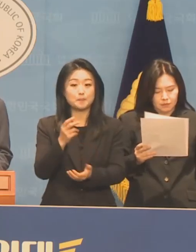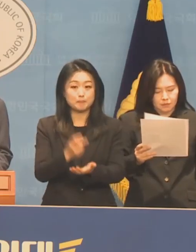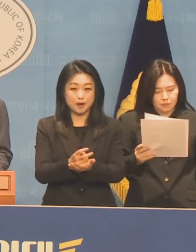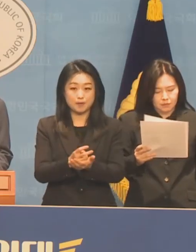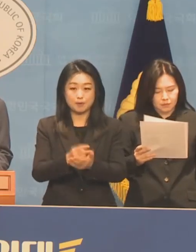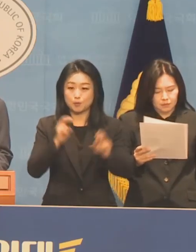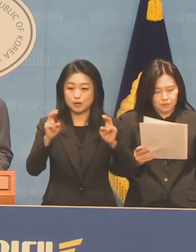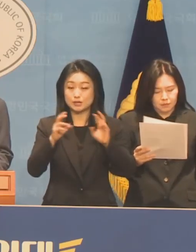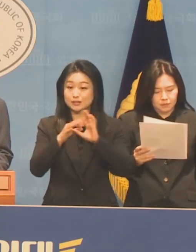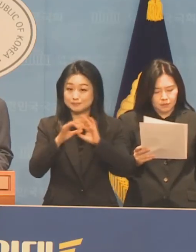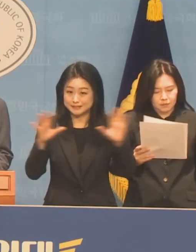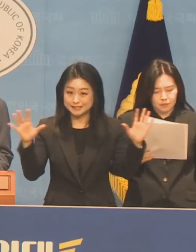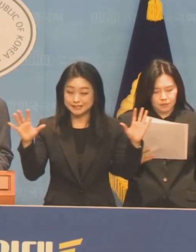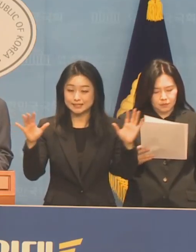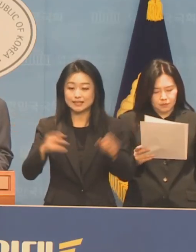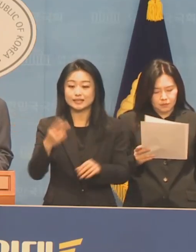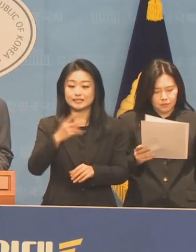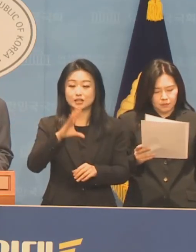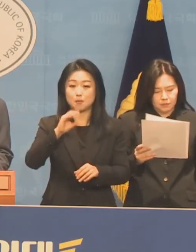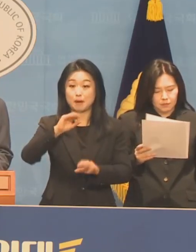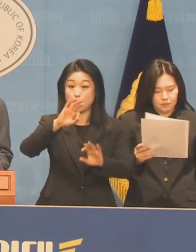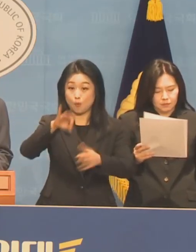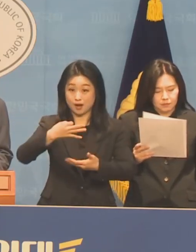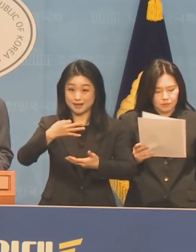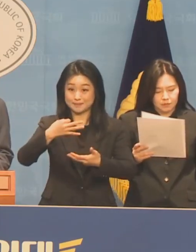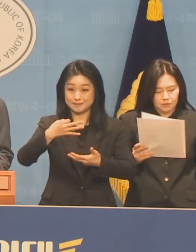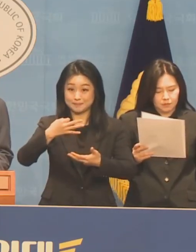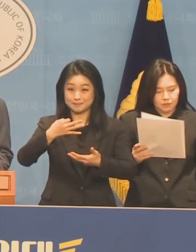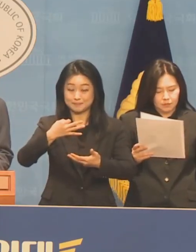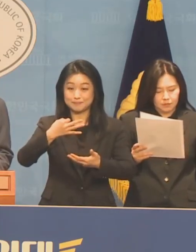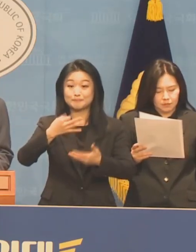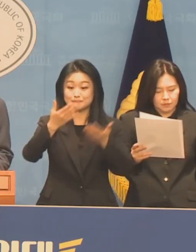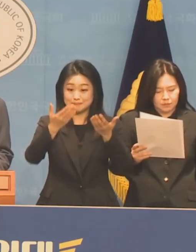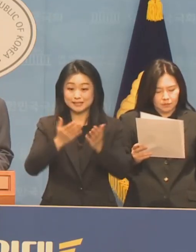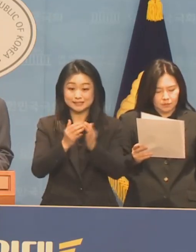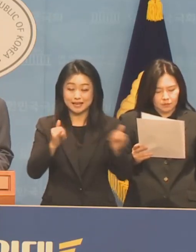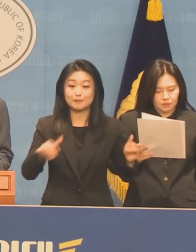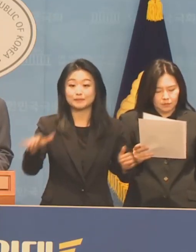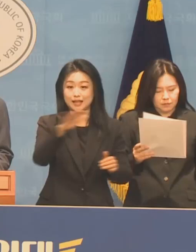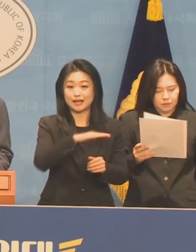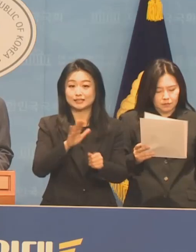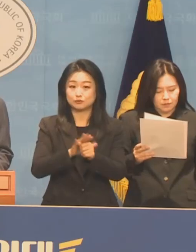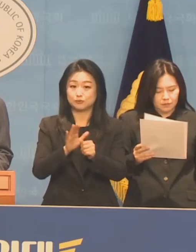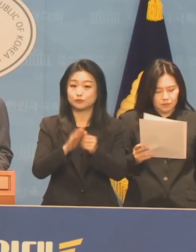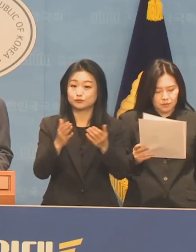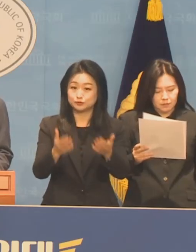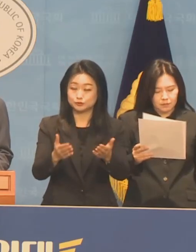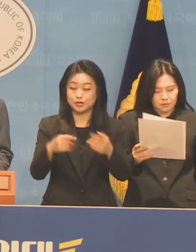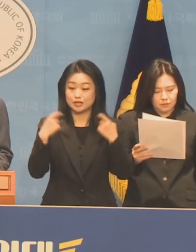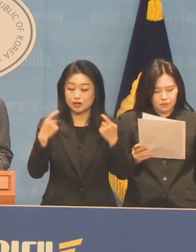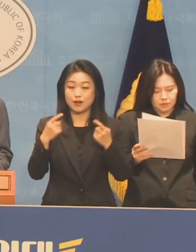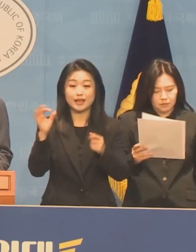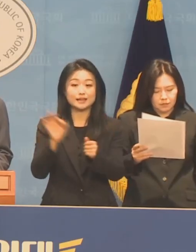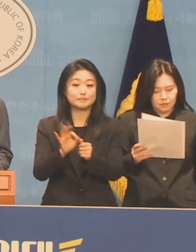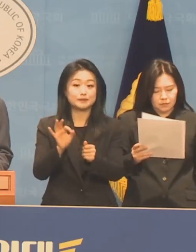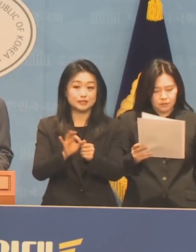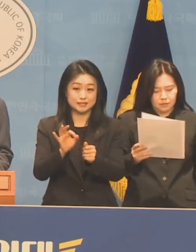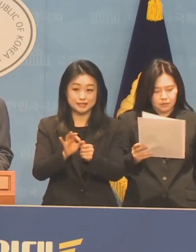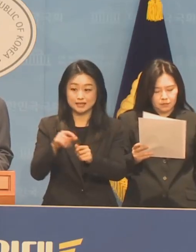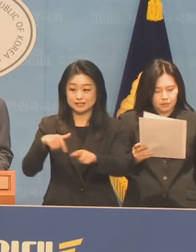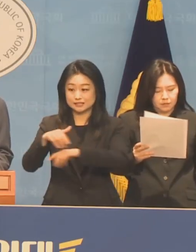규모와 관계없이 2천만 월급쟁이라면 누구나 혜택을 받을 수 있습니다. 정부의 여행경비 지원